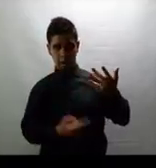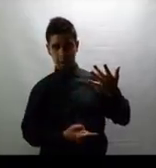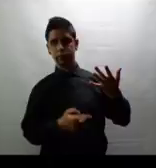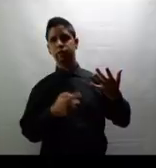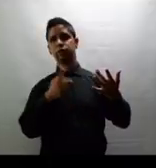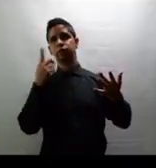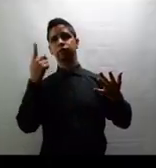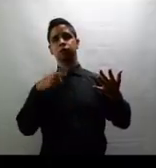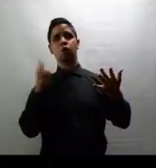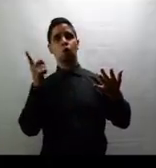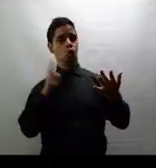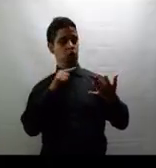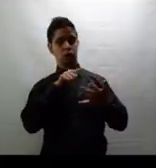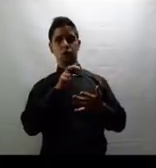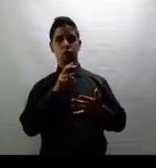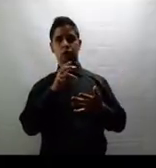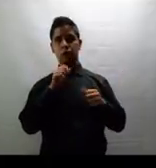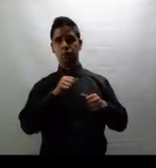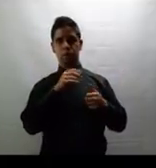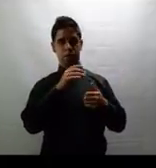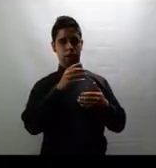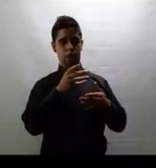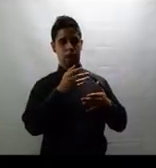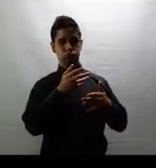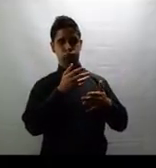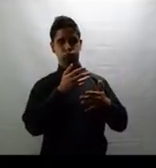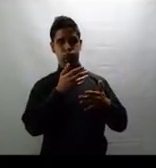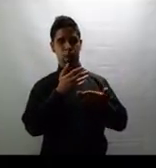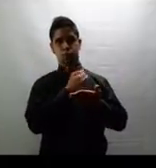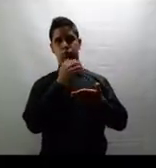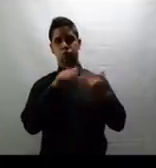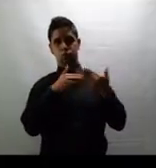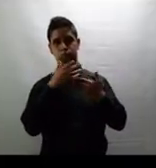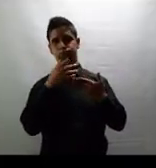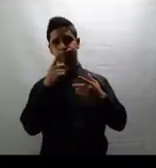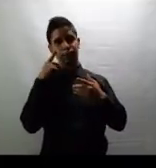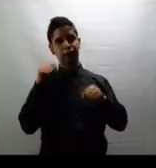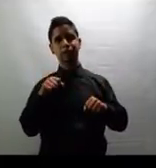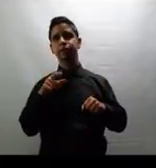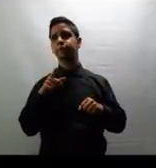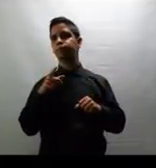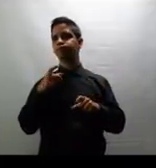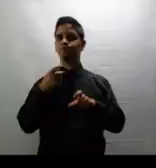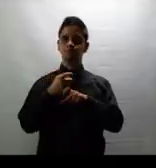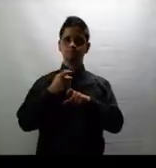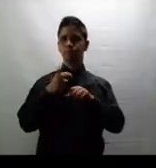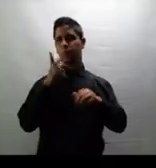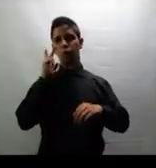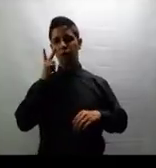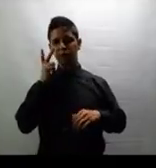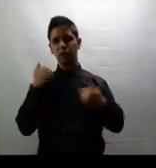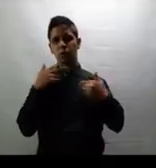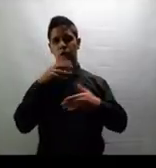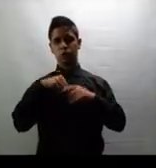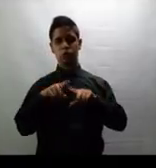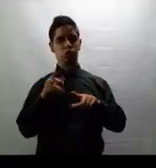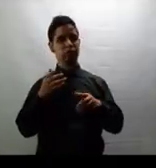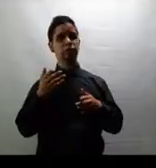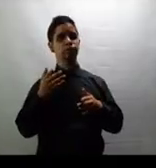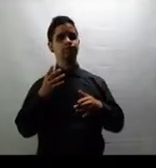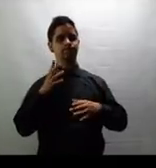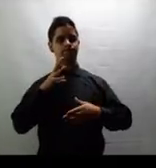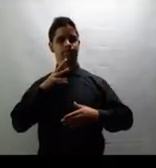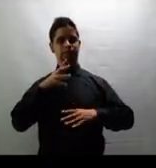simplemente sacarle punta a todas las situaciones políticas que vivimos tenemos en nuestra idiosincrasia algo que es